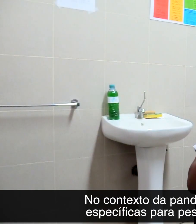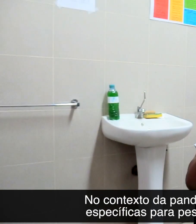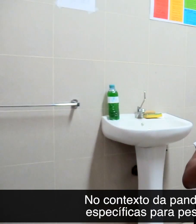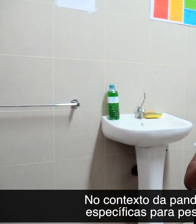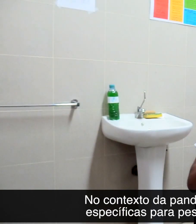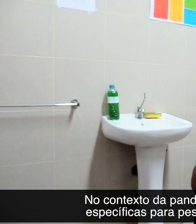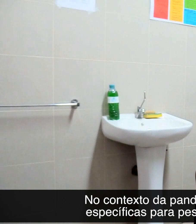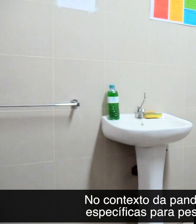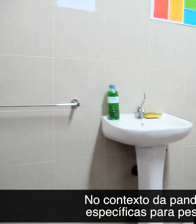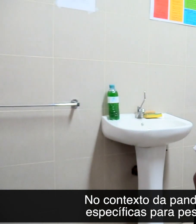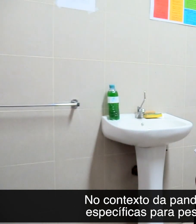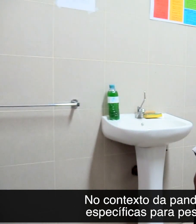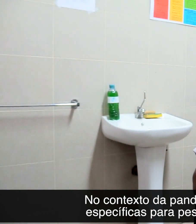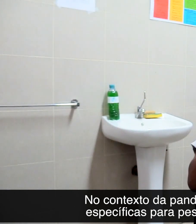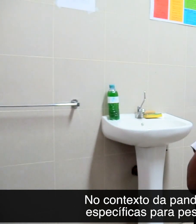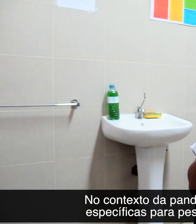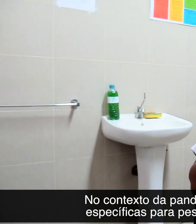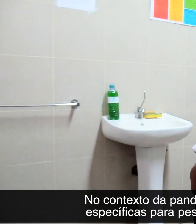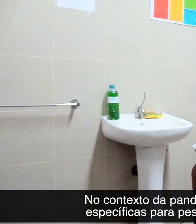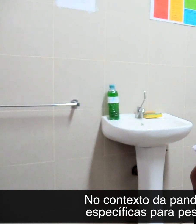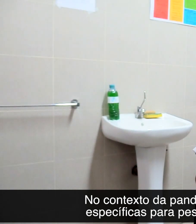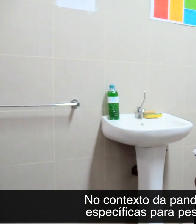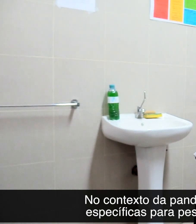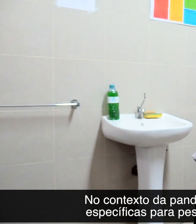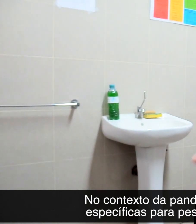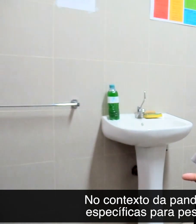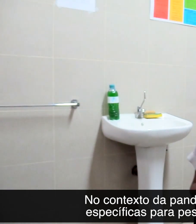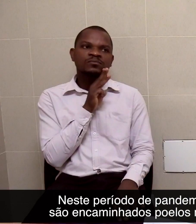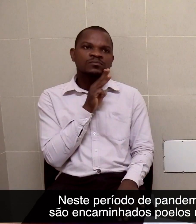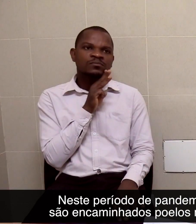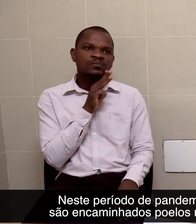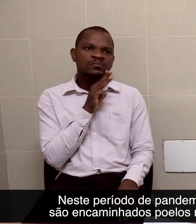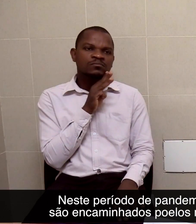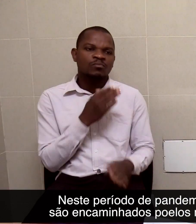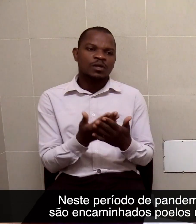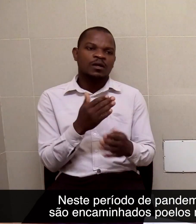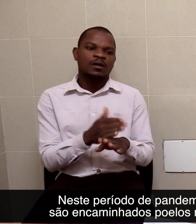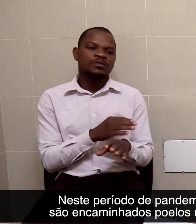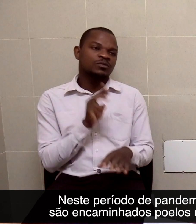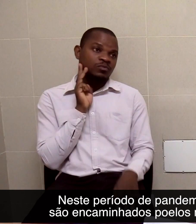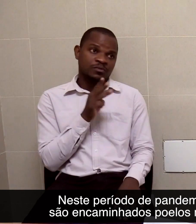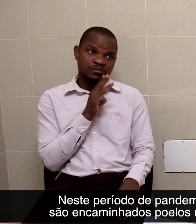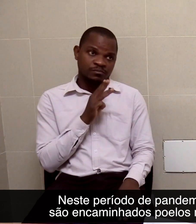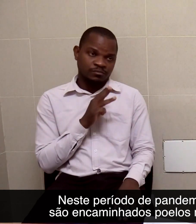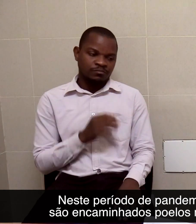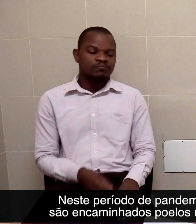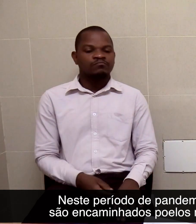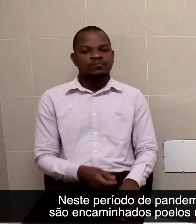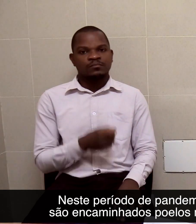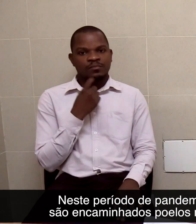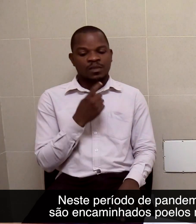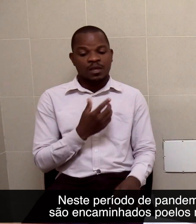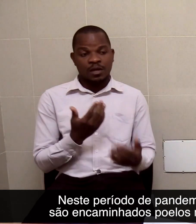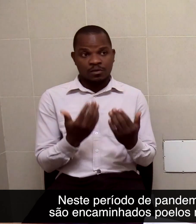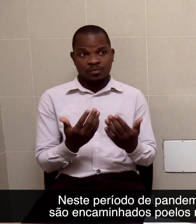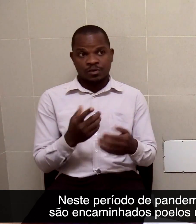No contexto da pandemia, haverá atividades específicas para pessoas com perda de voz? Neste período de pandemia,